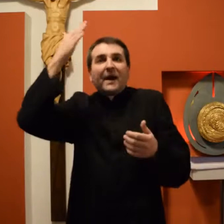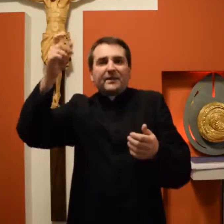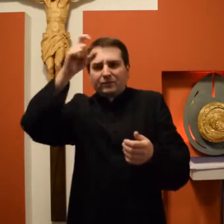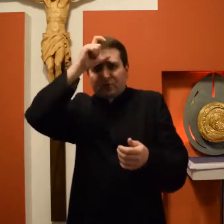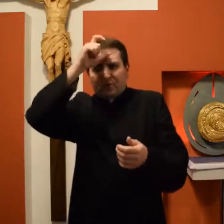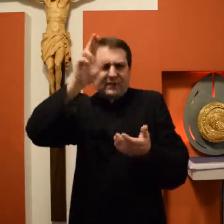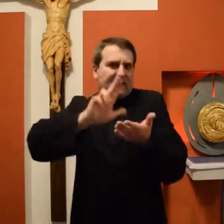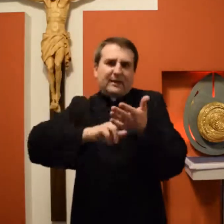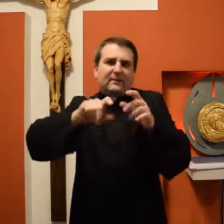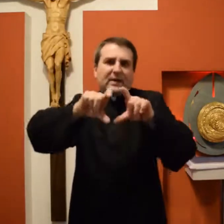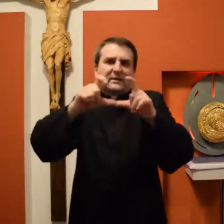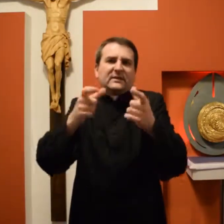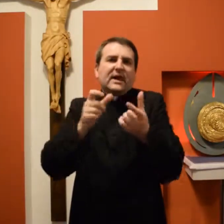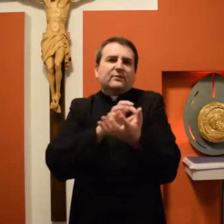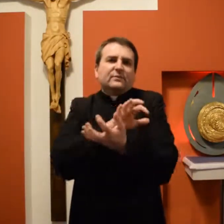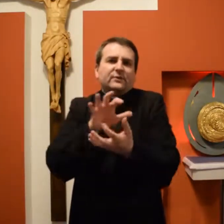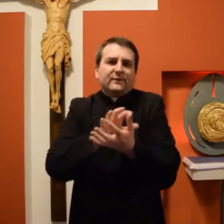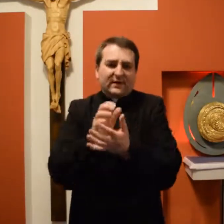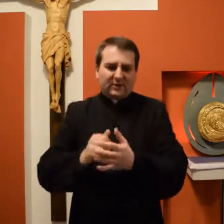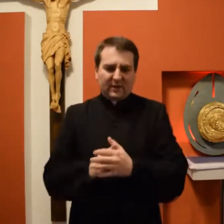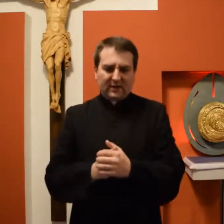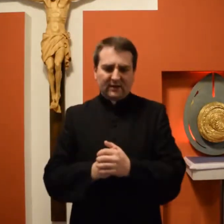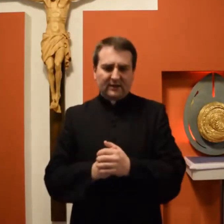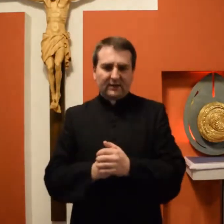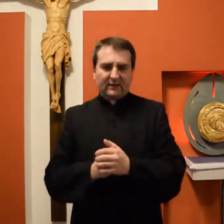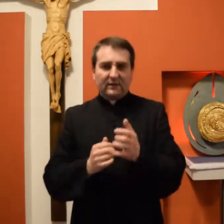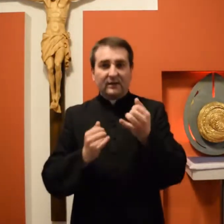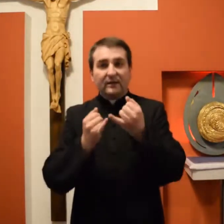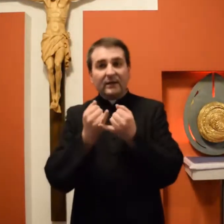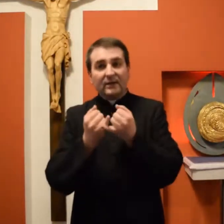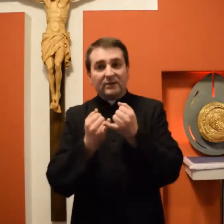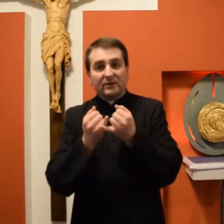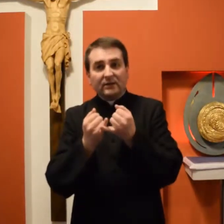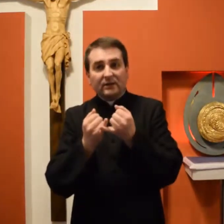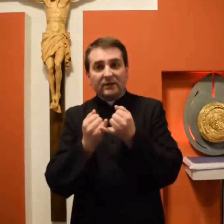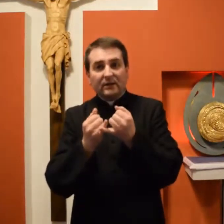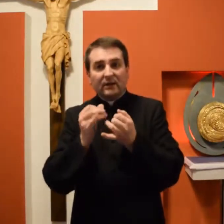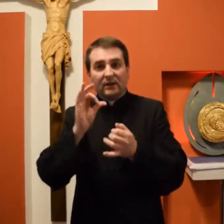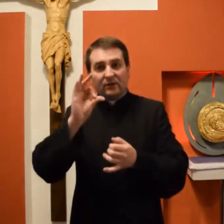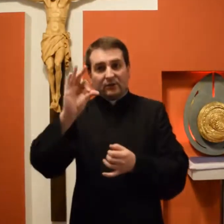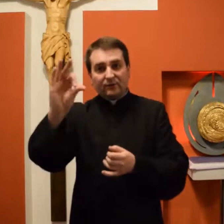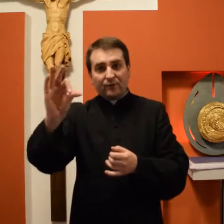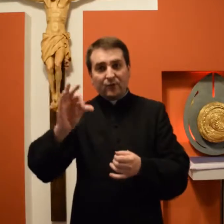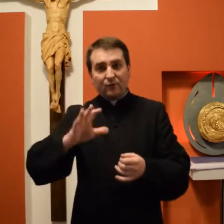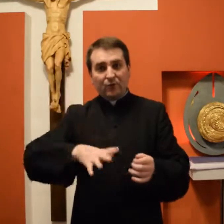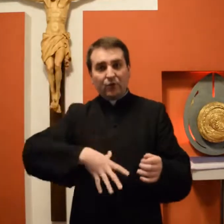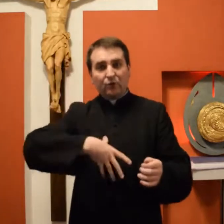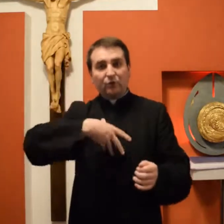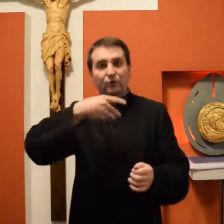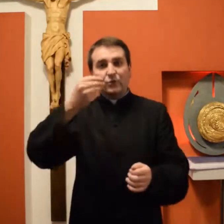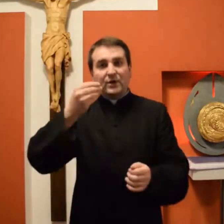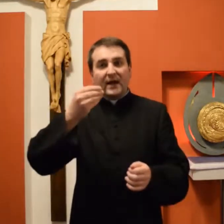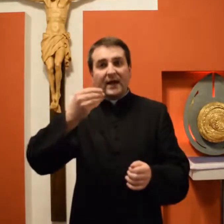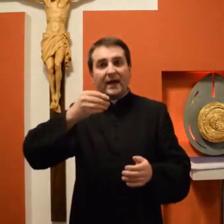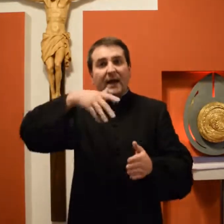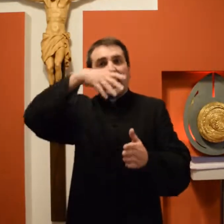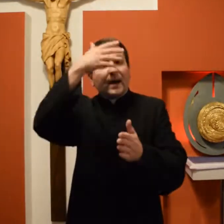znanym człowiekiem na całym świecie, jeśli swoją duszę